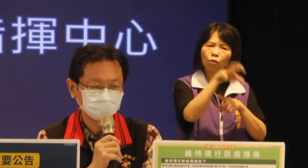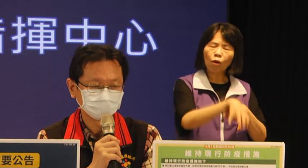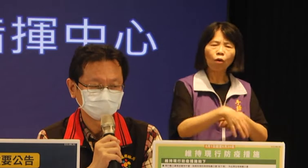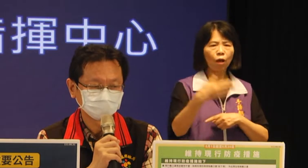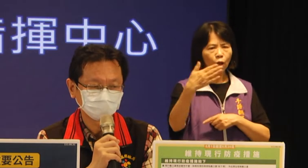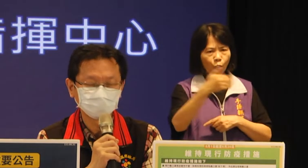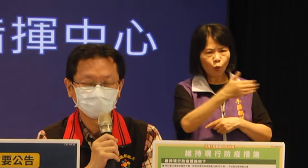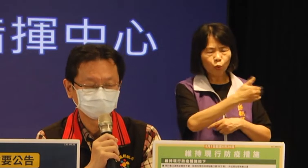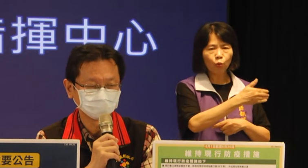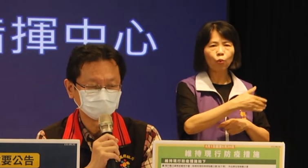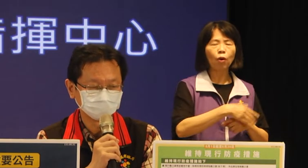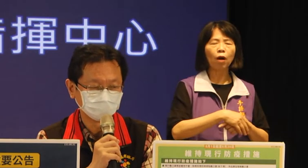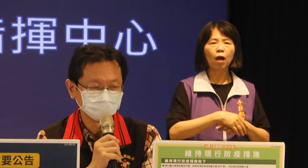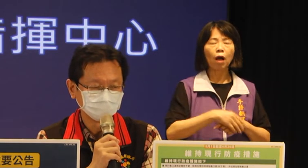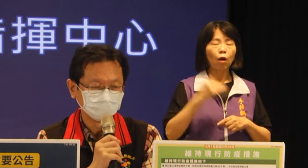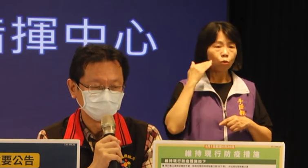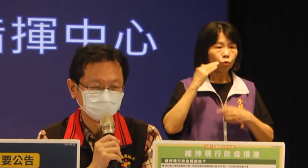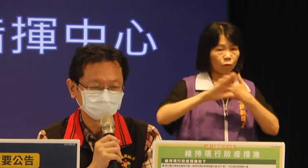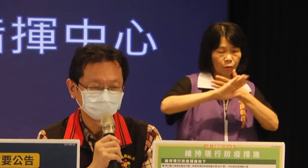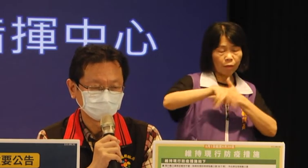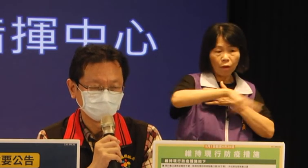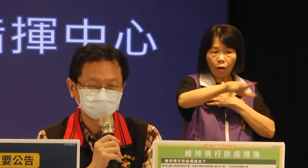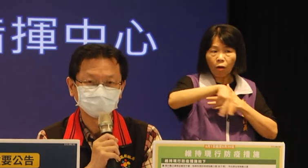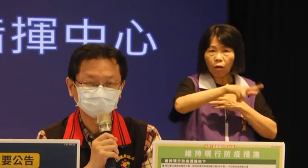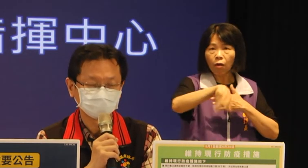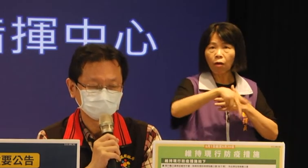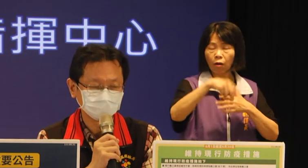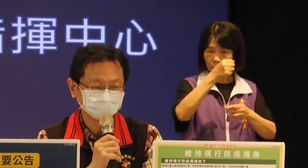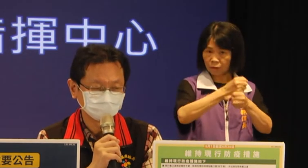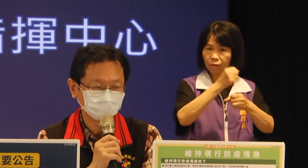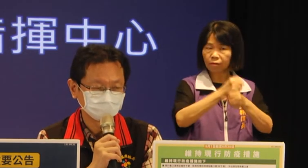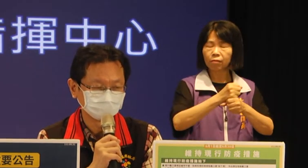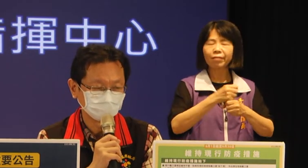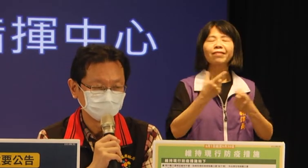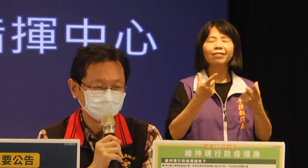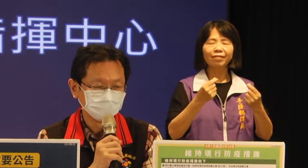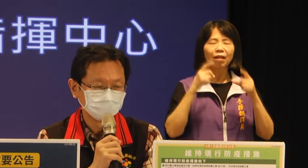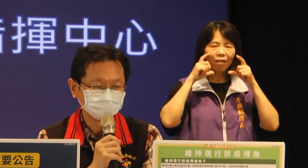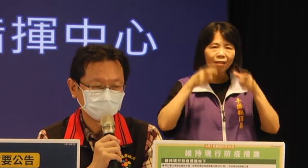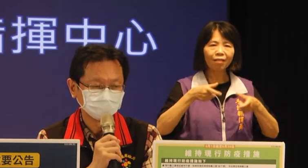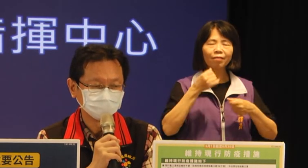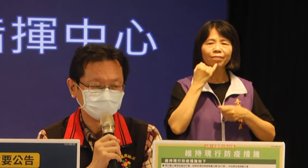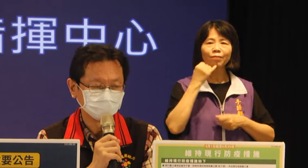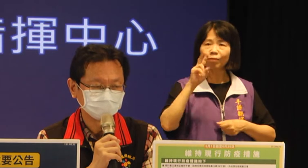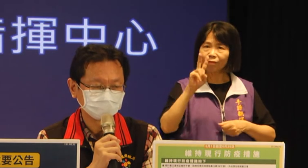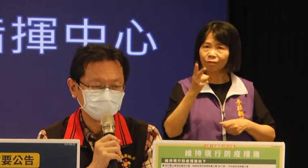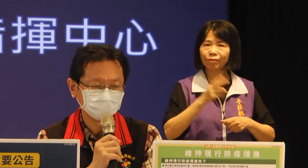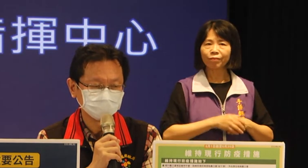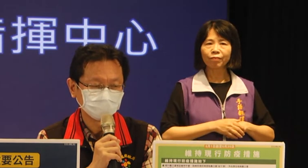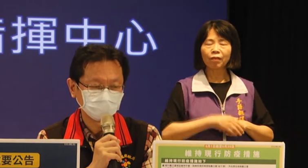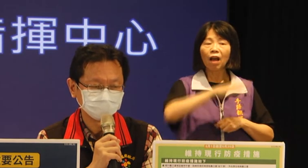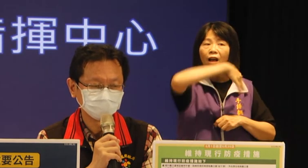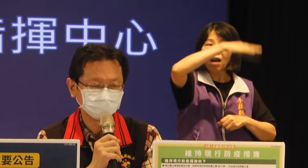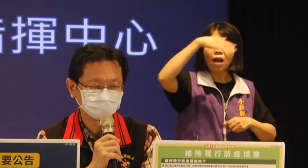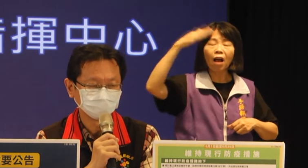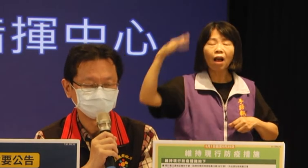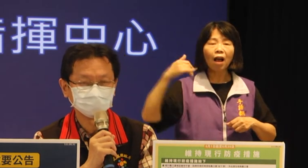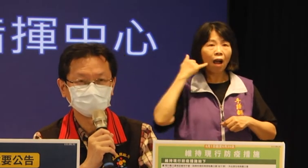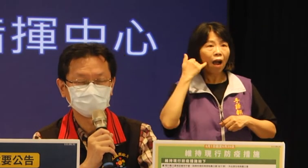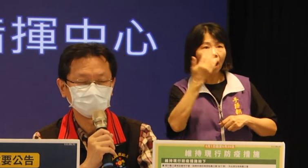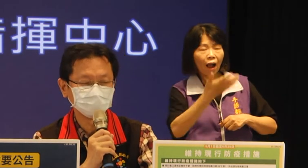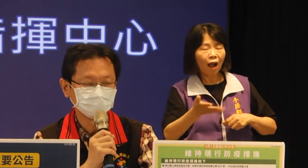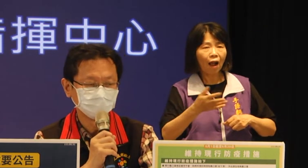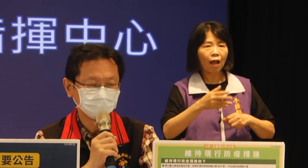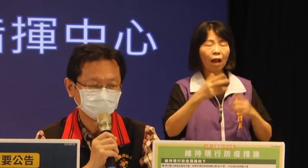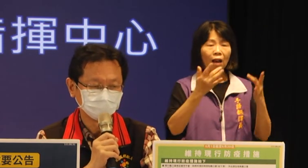作，在空旷处的地方工作，但也不用戴口罩。或者在我们的山林海滨活动，比如